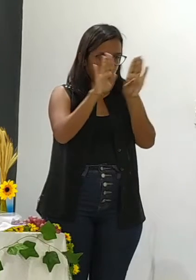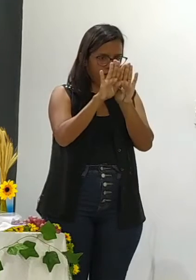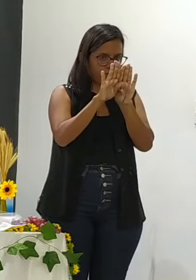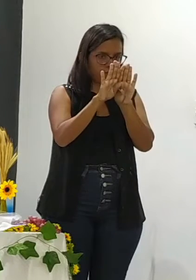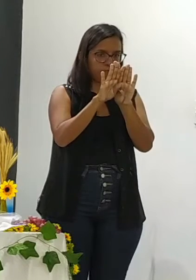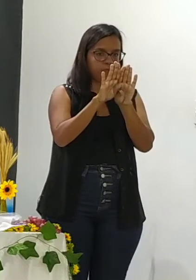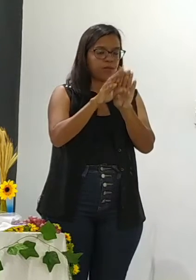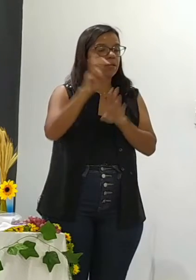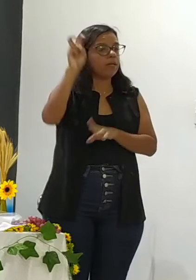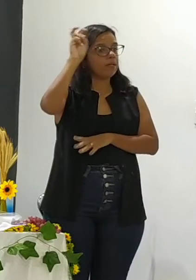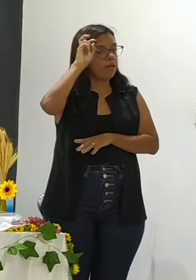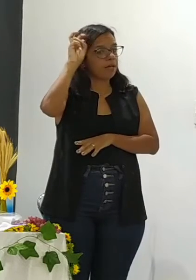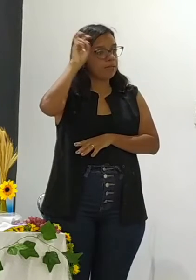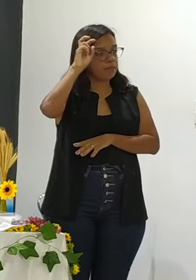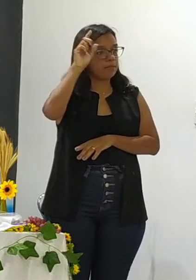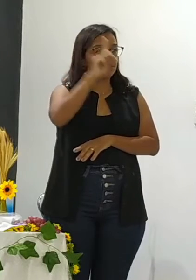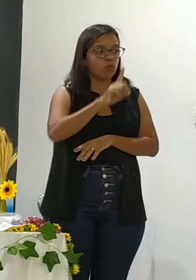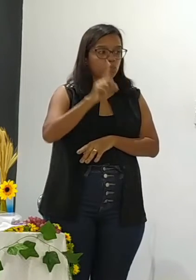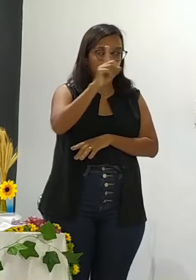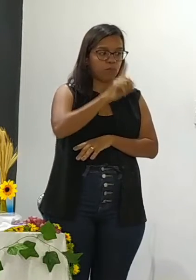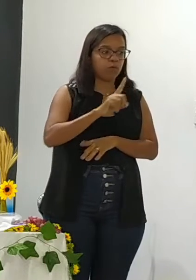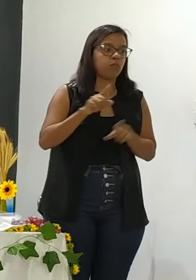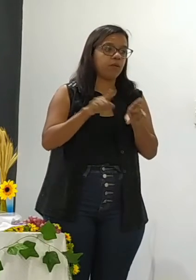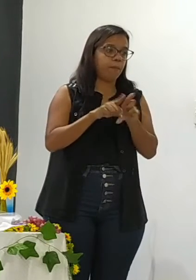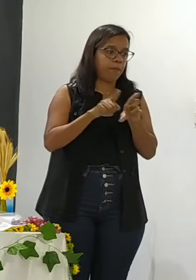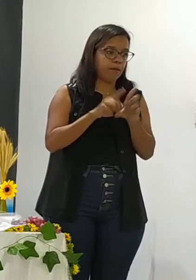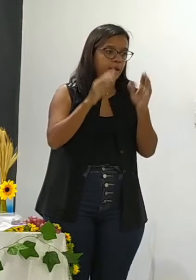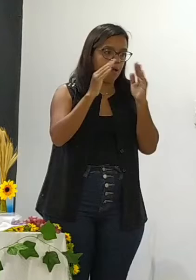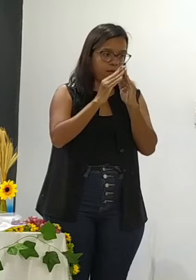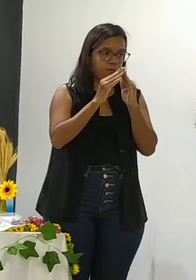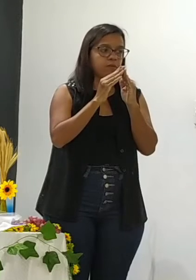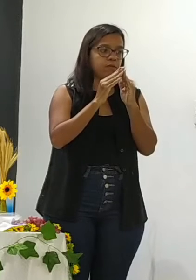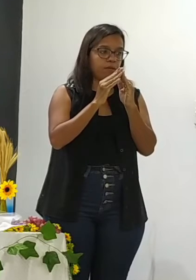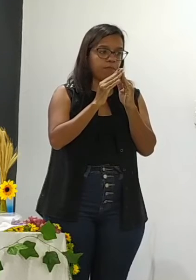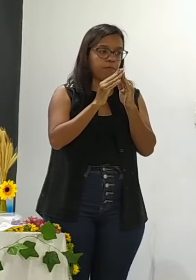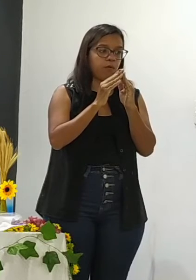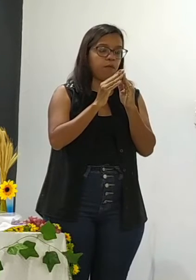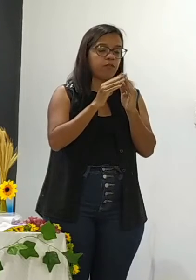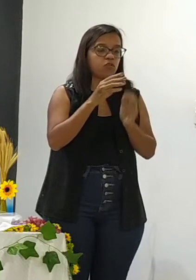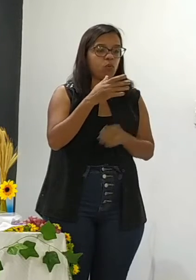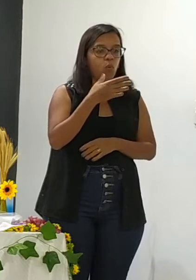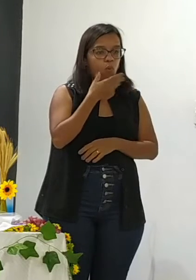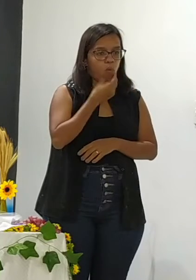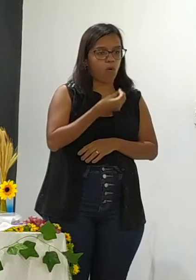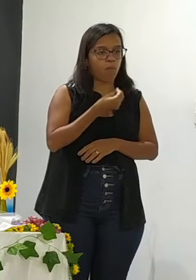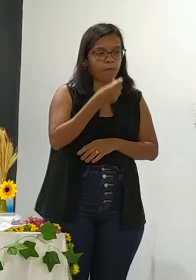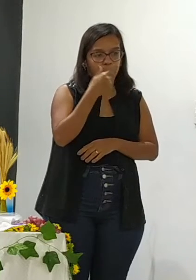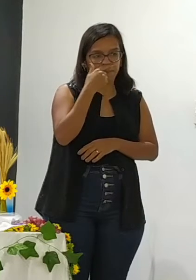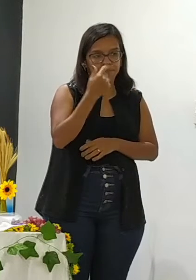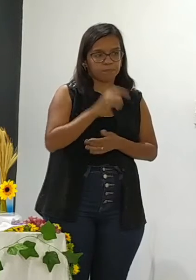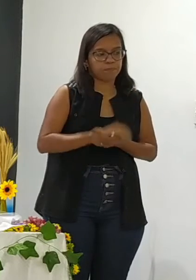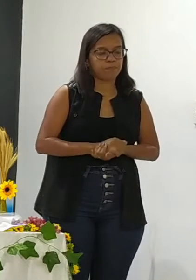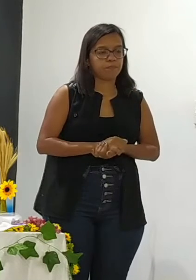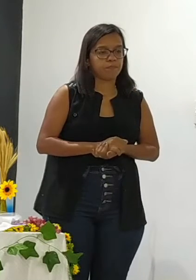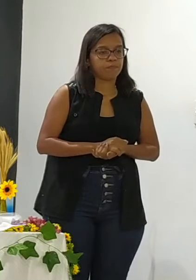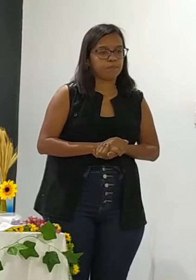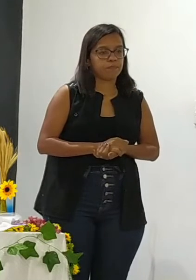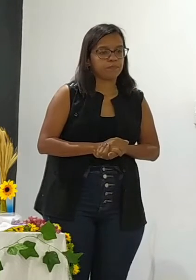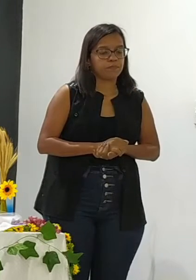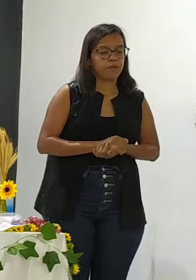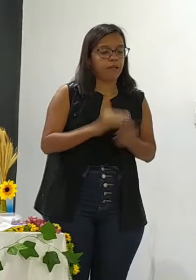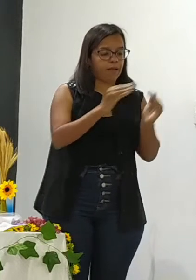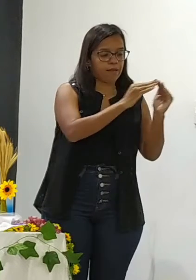na quinta e no domingo era em casa. Até que teve uma vez com um rapaz que mora ao